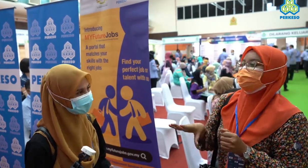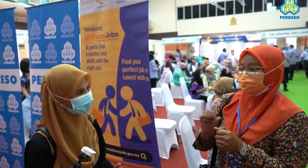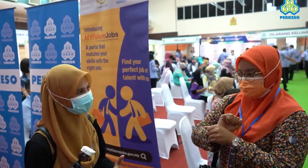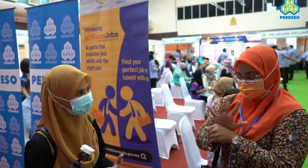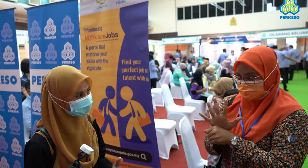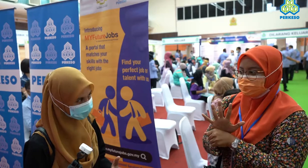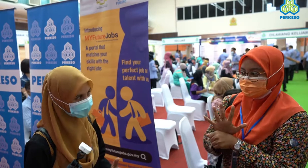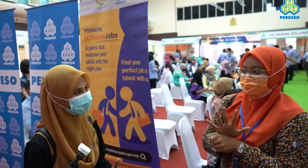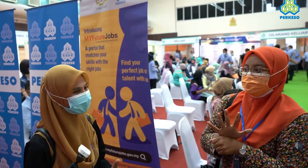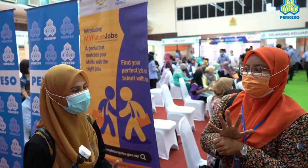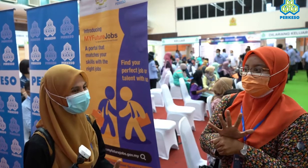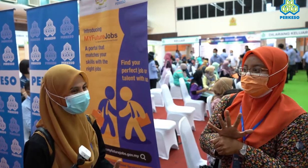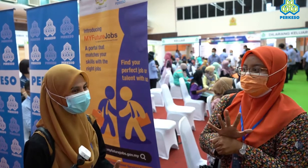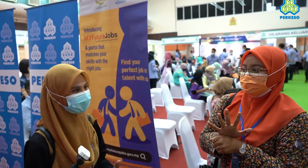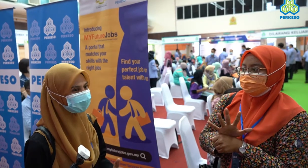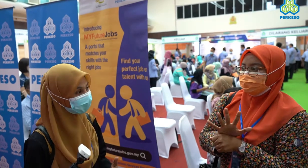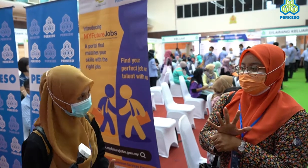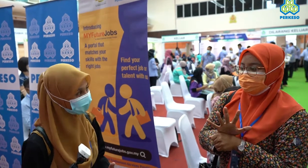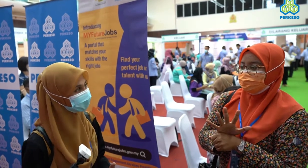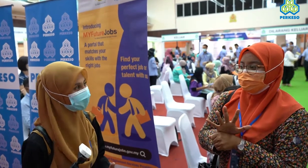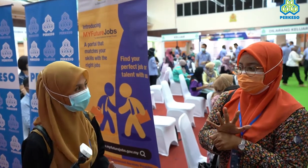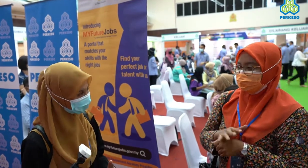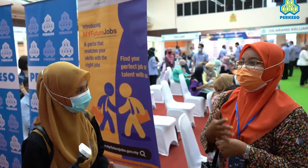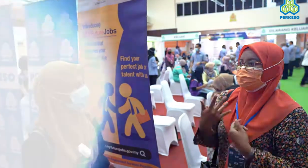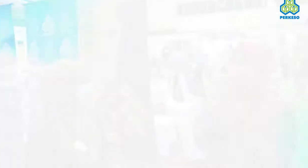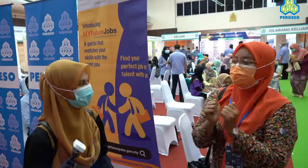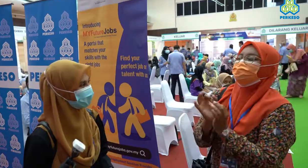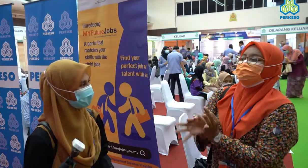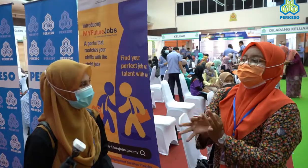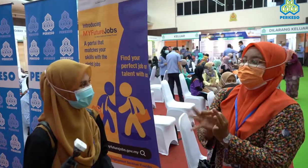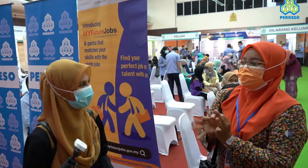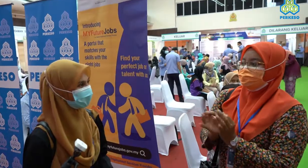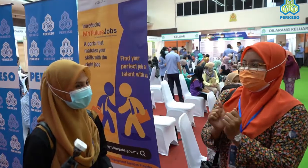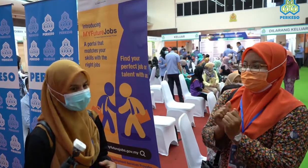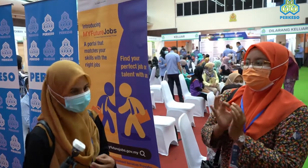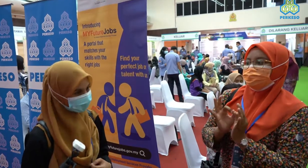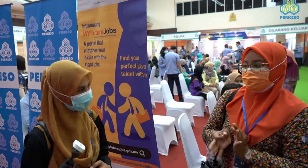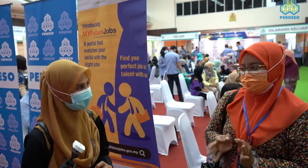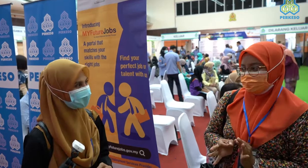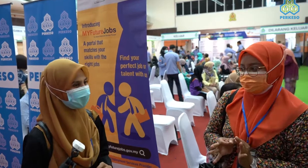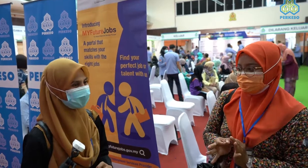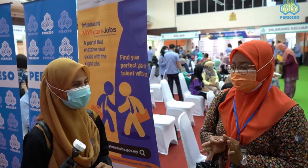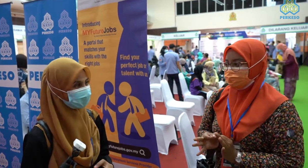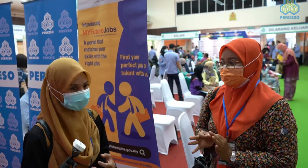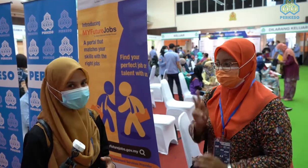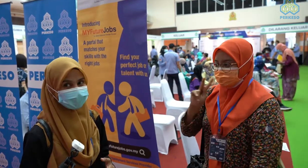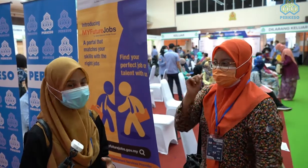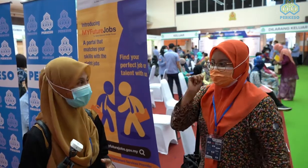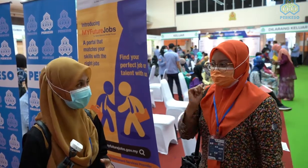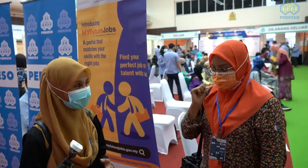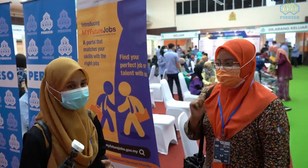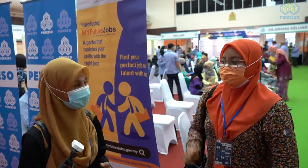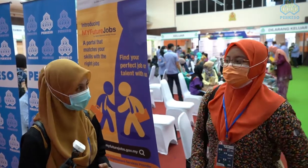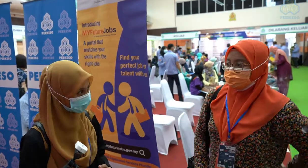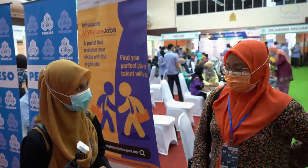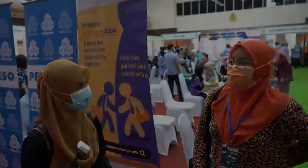Setelah saya dibuang kerja akibat daripada COVID-19, sedangkan bantuan jurubahasa isyarat